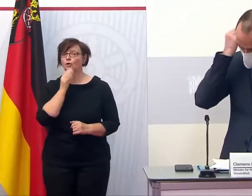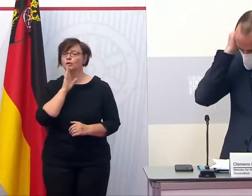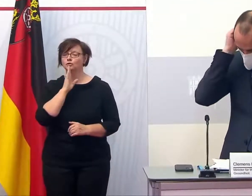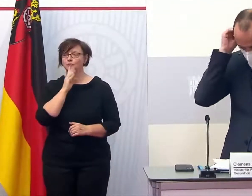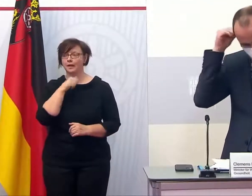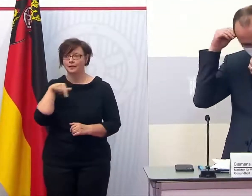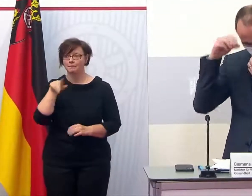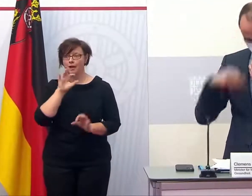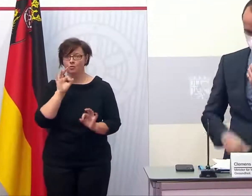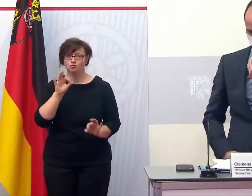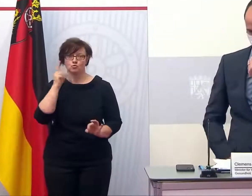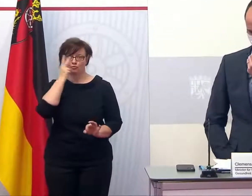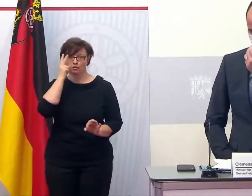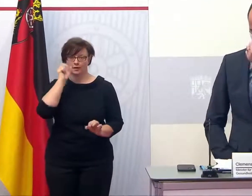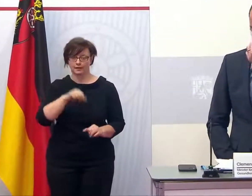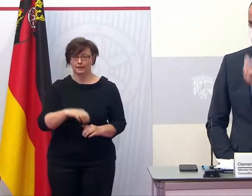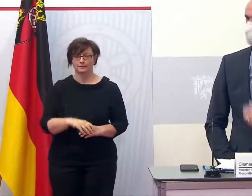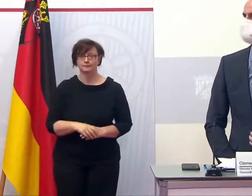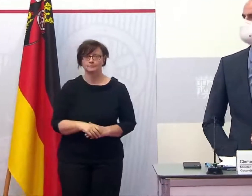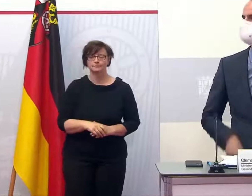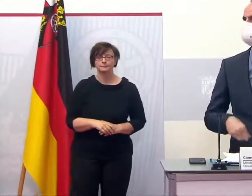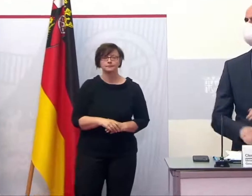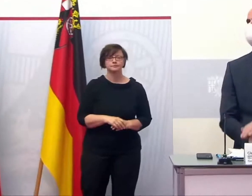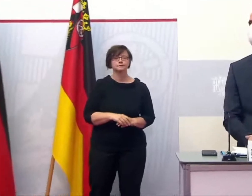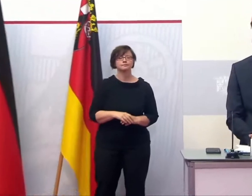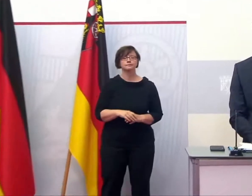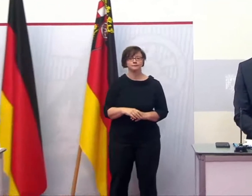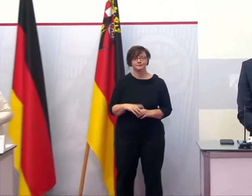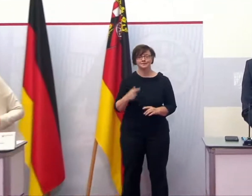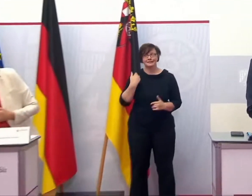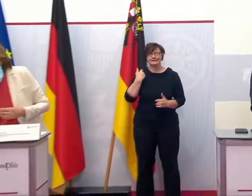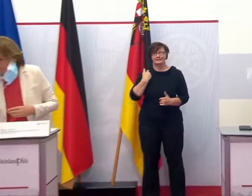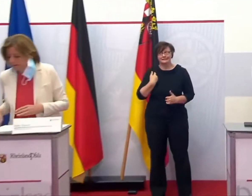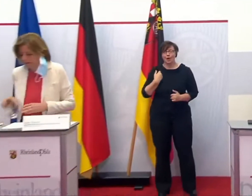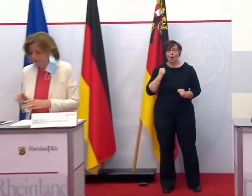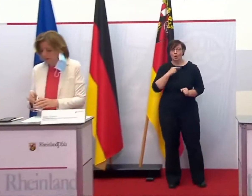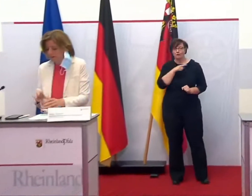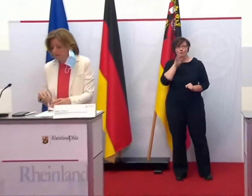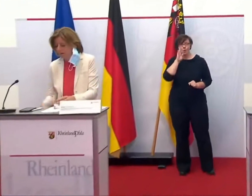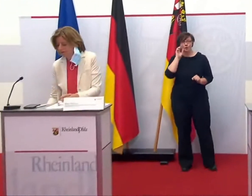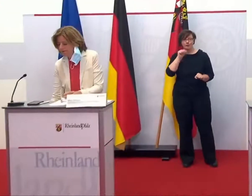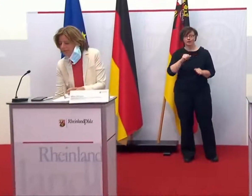damit wir es alle gut verstehen. Ich gebe mir Mühe. Danke. hoffe, hören.